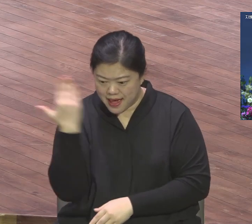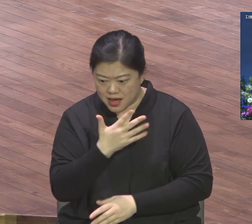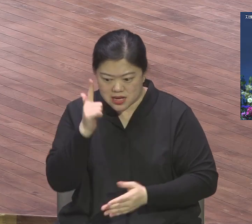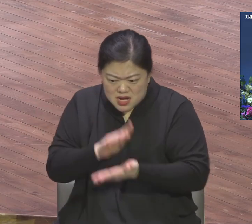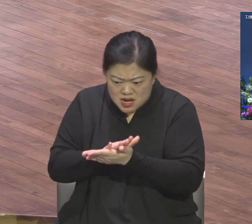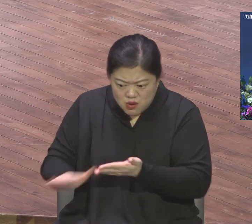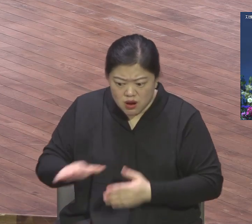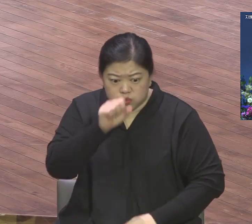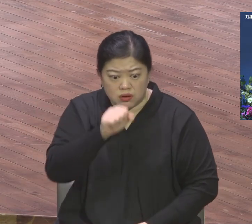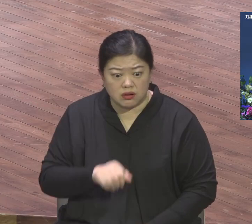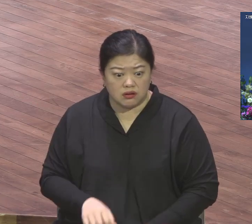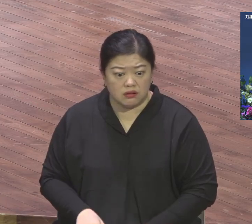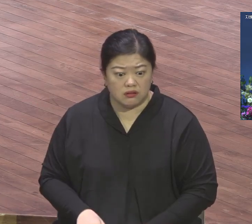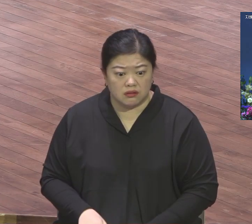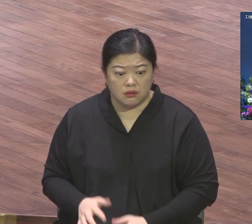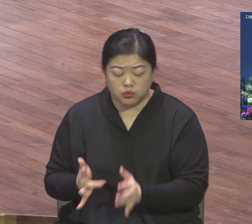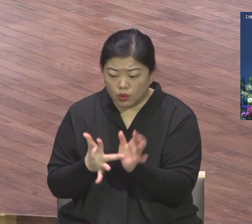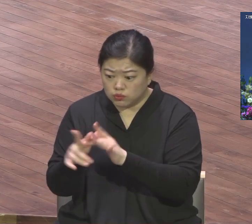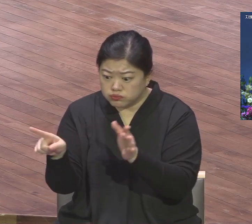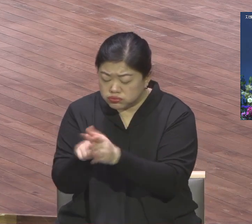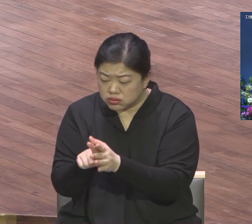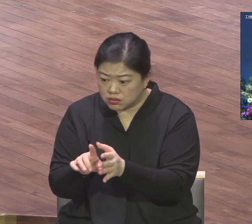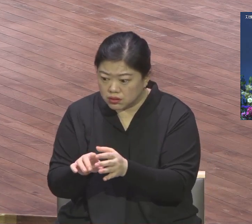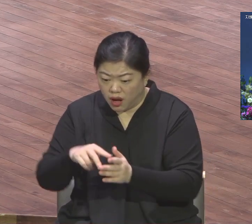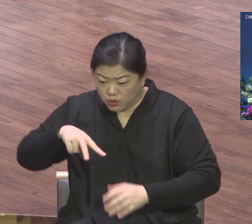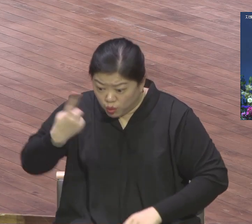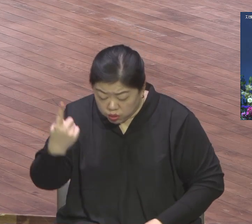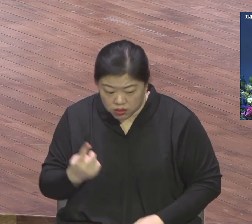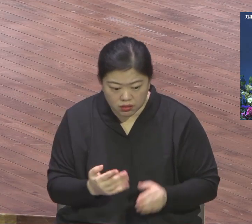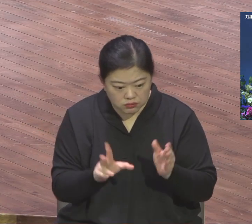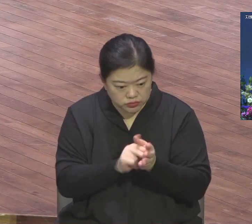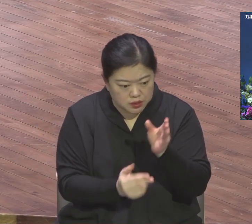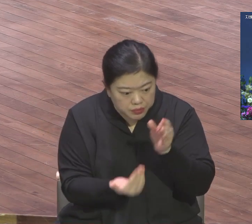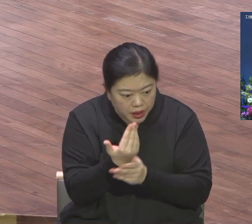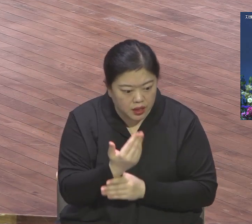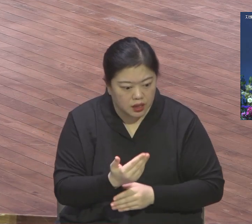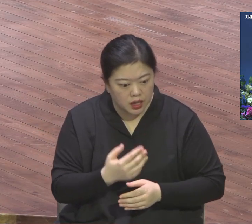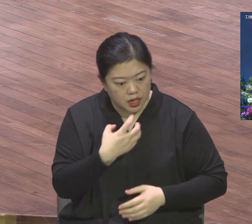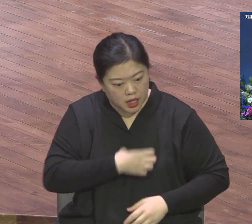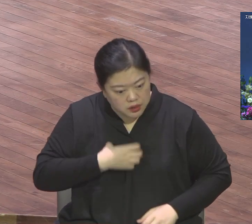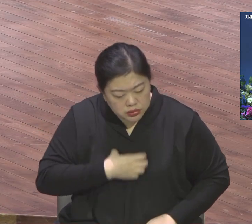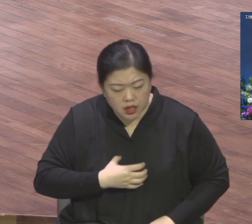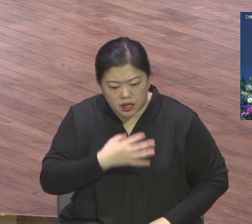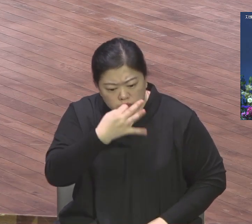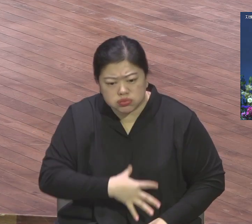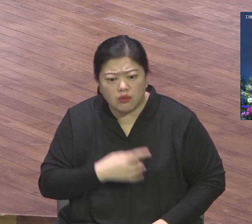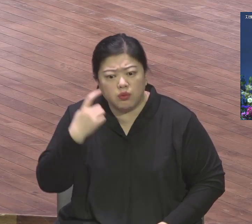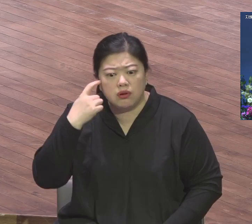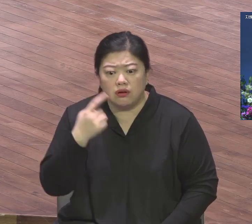않잖아요. 오히려 이전에 보다 더 못한 새로운 문제에 빠질 수가 있잖아요.